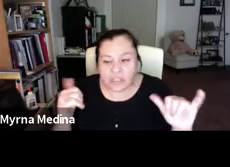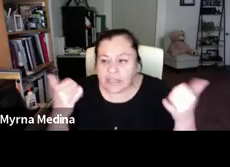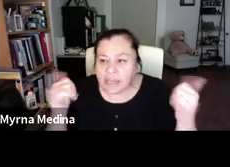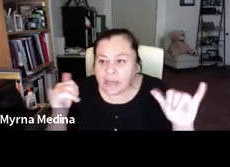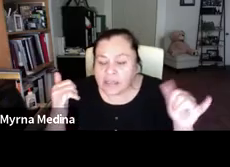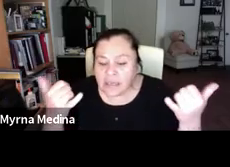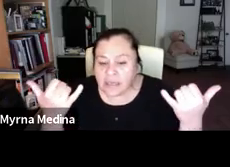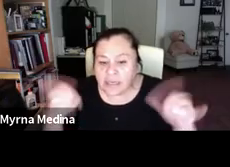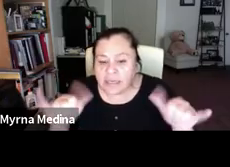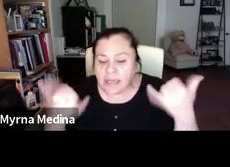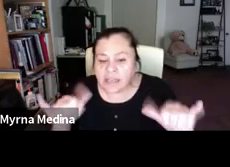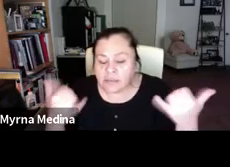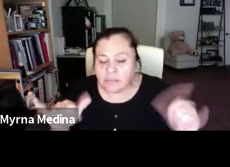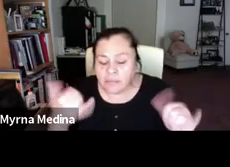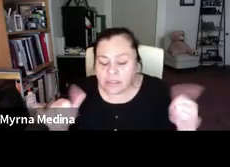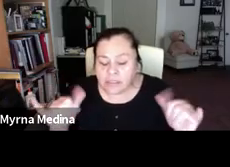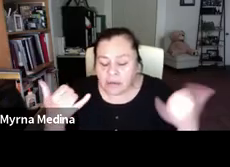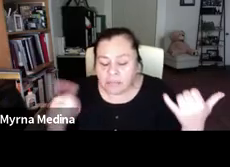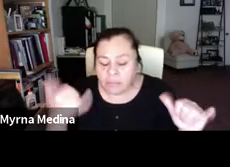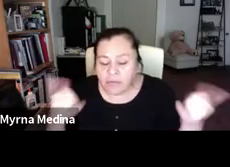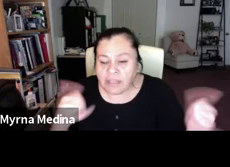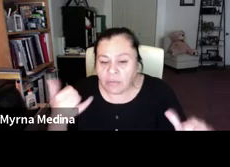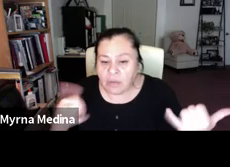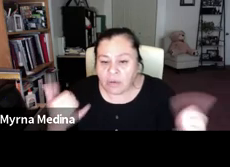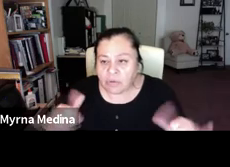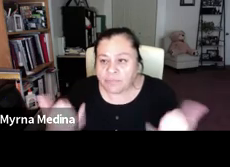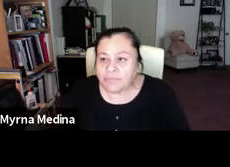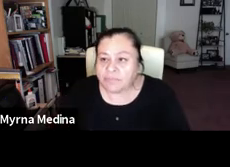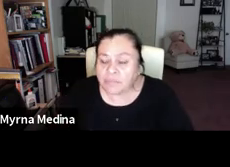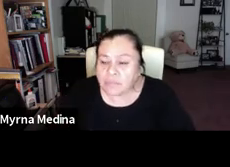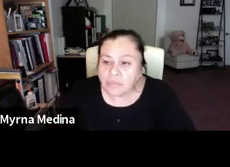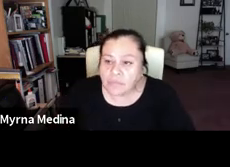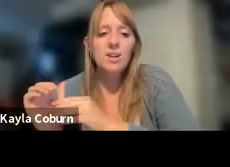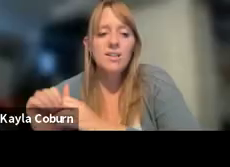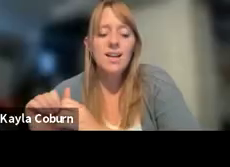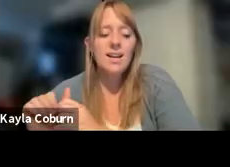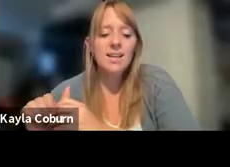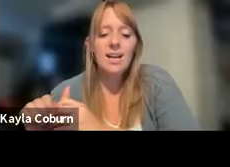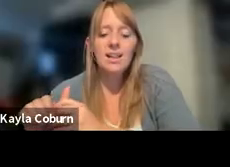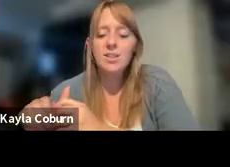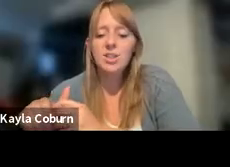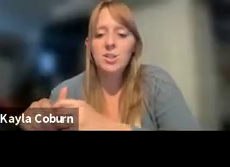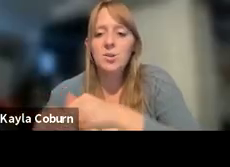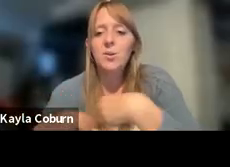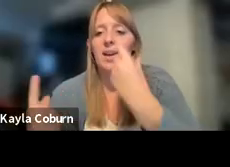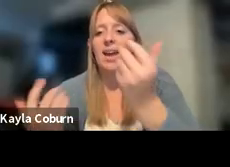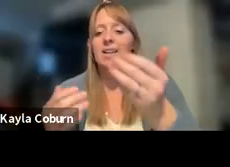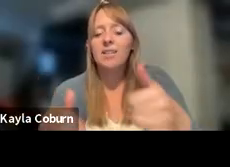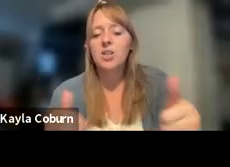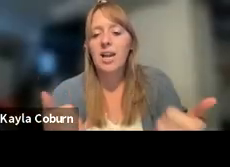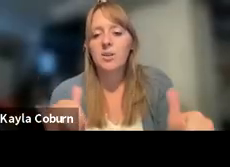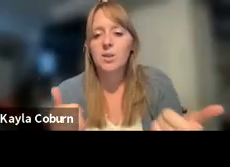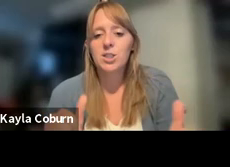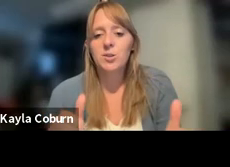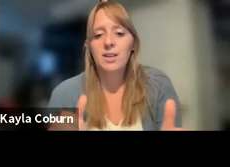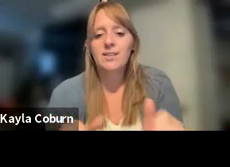2 Y's y las mueven de un lado a otro. These are the signs that I love to do hand